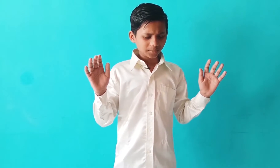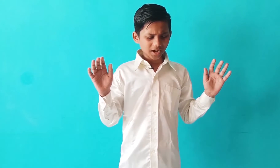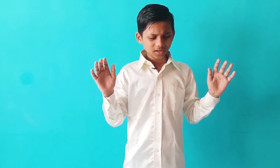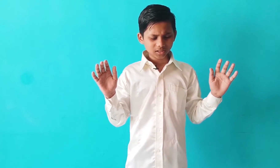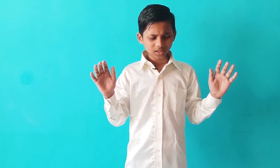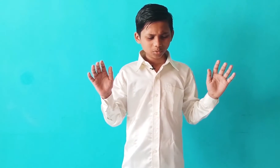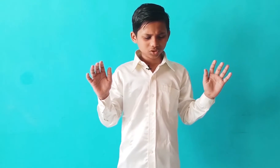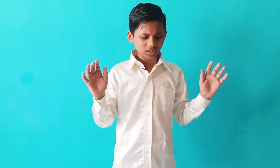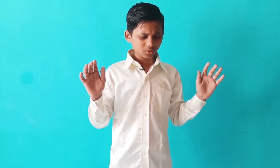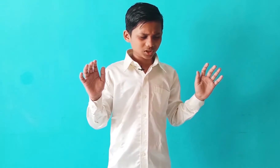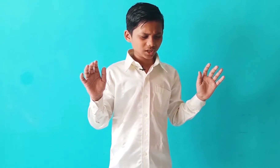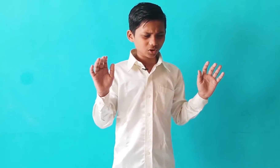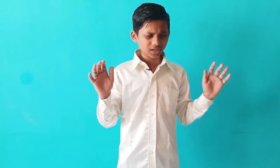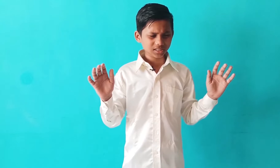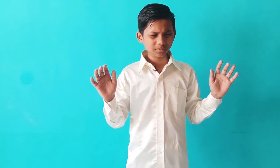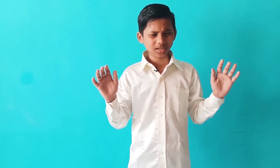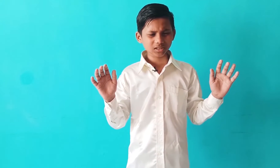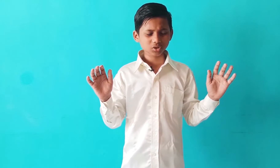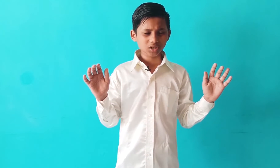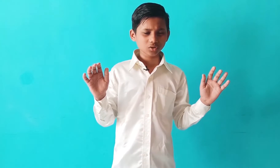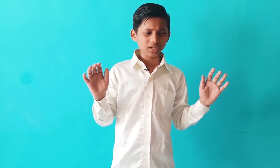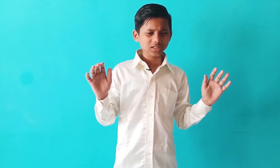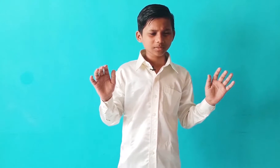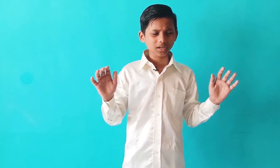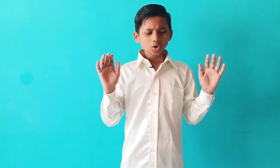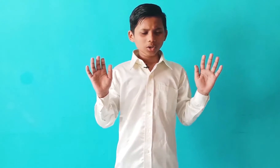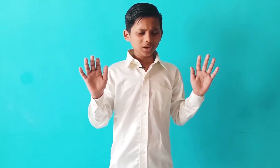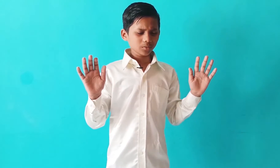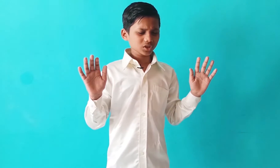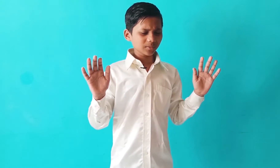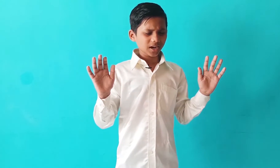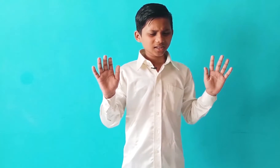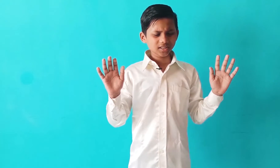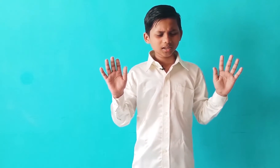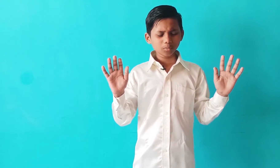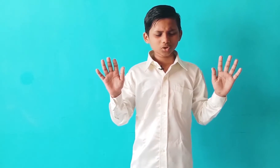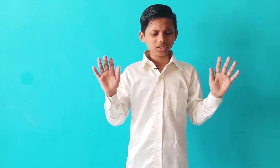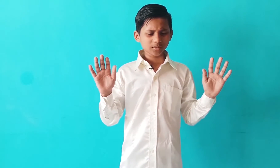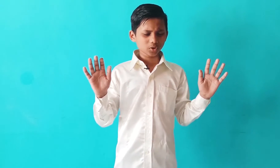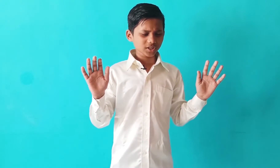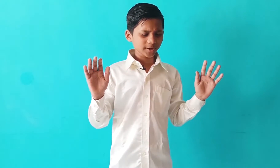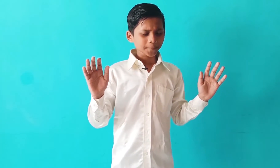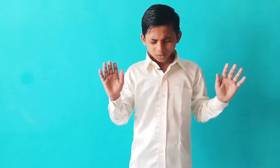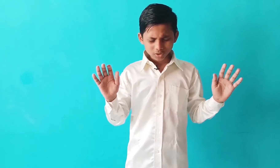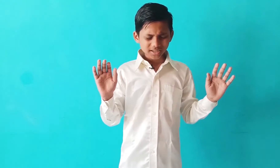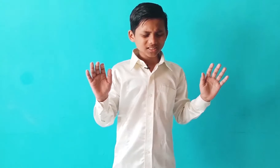போஸ்குலபா ஆந்தில்ல போஸ்க போஸ்க்ரே ஒரு கஸ் அப்ரிகான் தவஷ்கான் ஒரு கஸ் அப்ரிகான் ஒரு இவல போஸ்குலபா ஆந்தில்ல போஸ்க போஸ்க்ரே ஒரு கஸ்